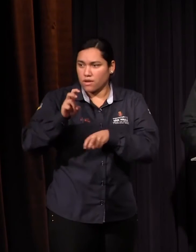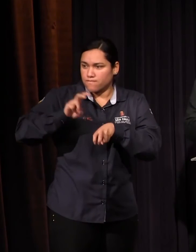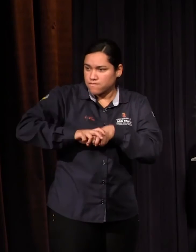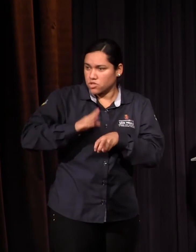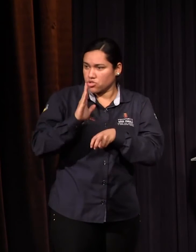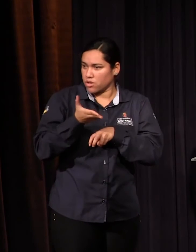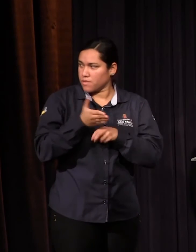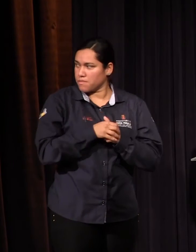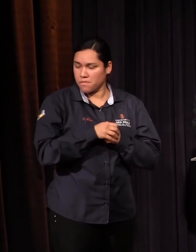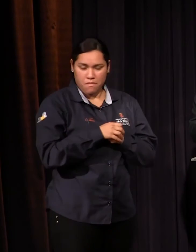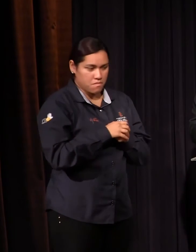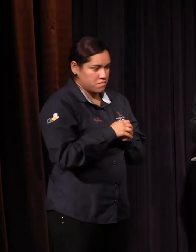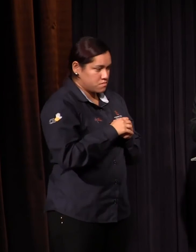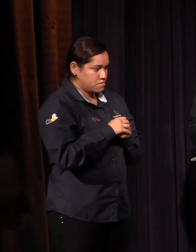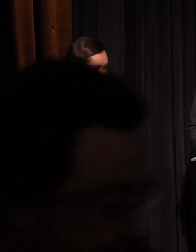frente